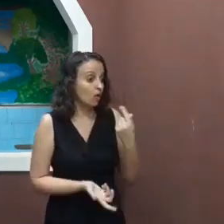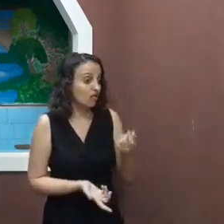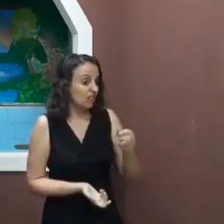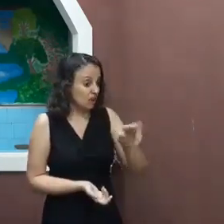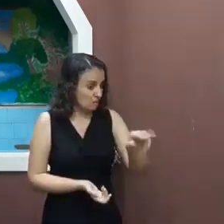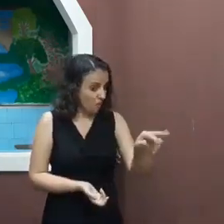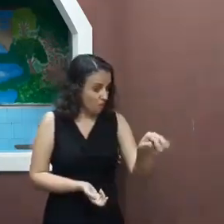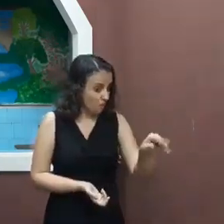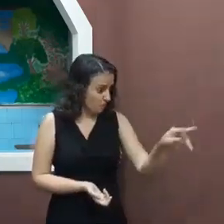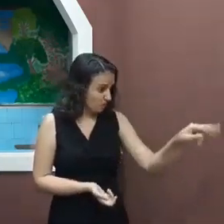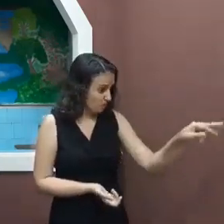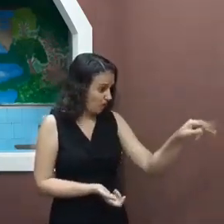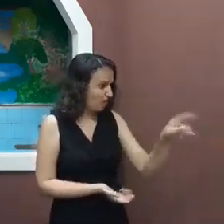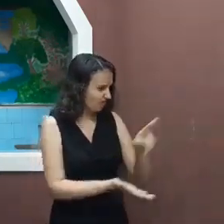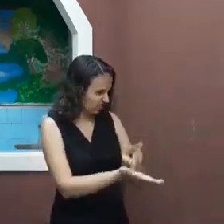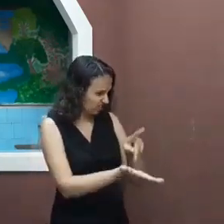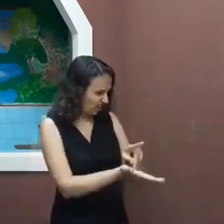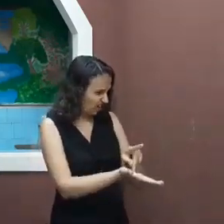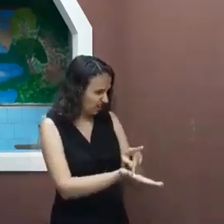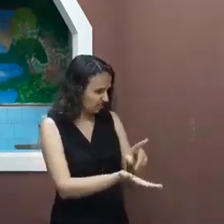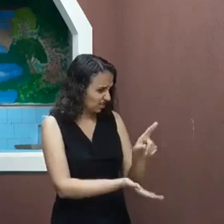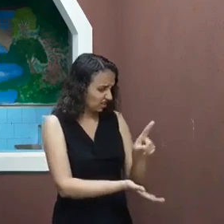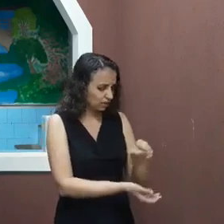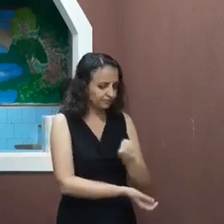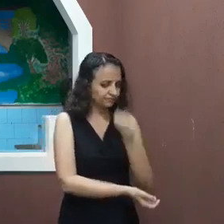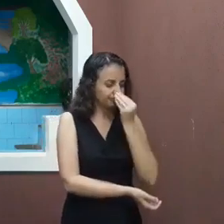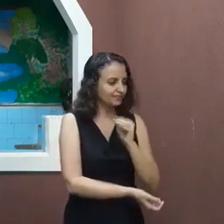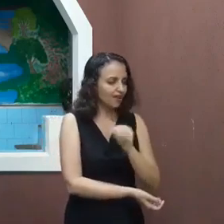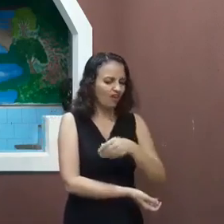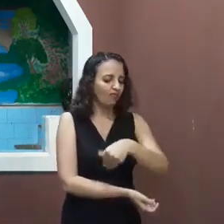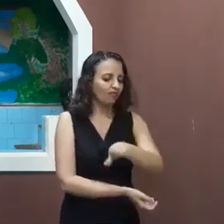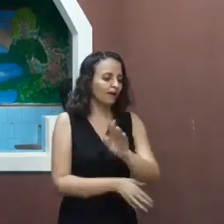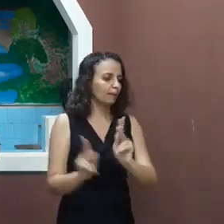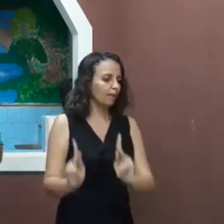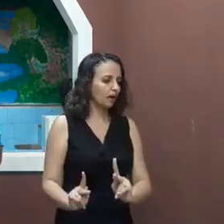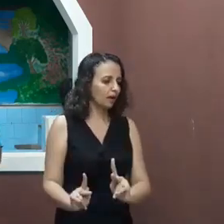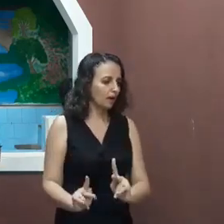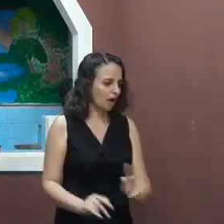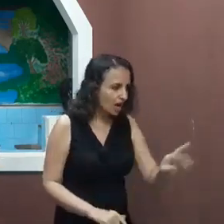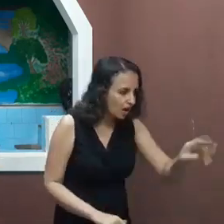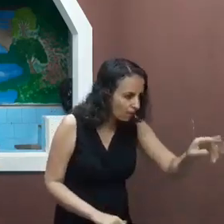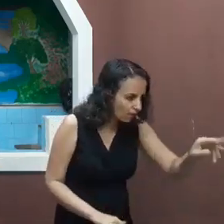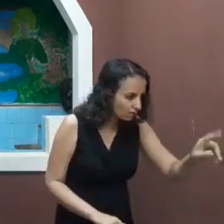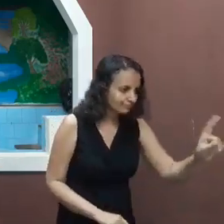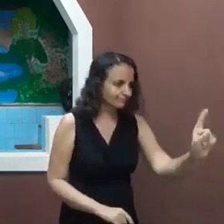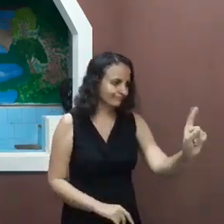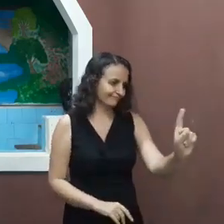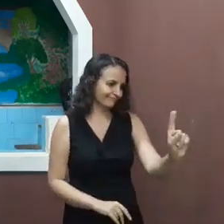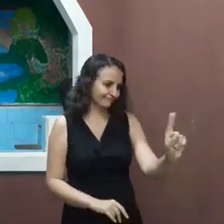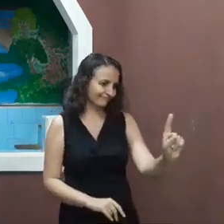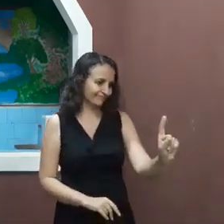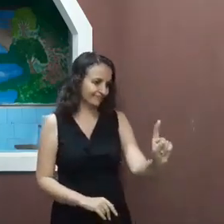se alguém está com necessidade e eu posso fazer,